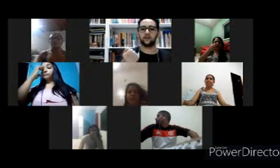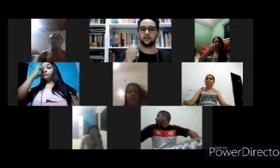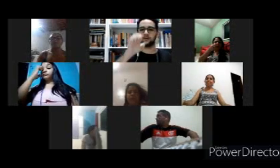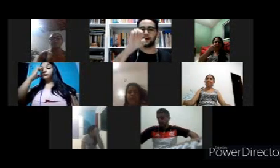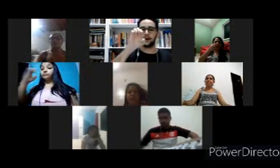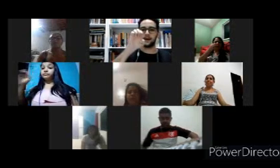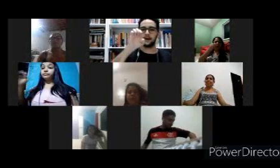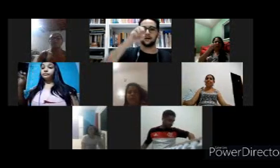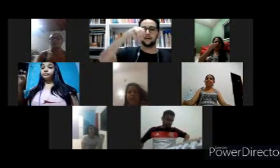fazer, por exemplo,